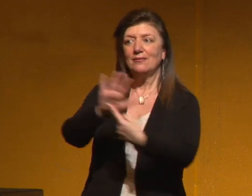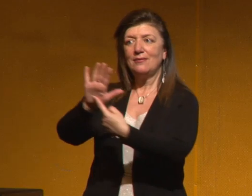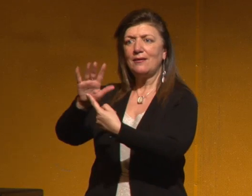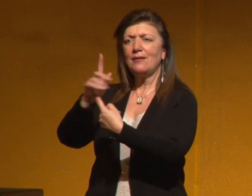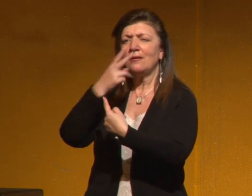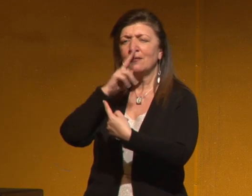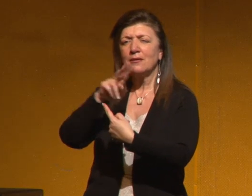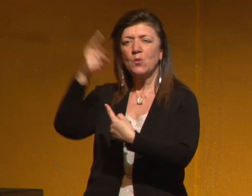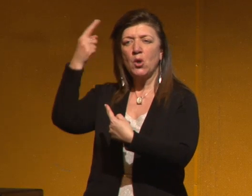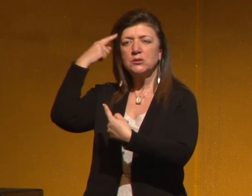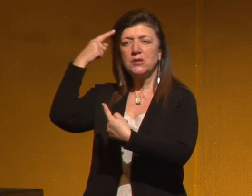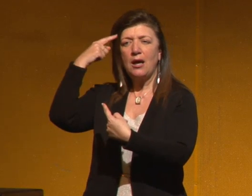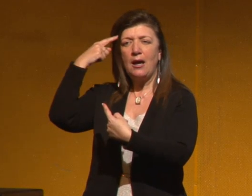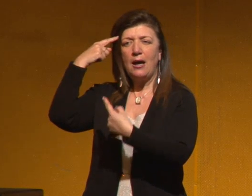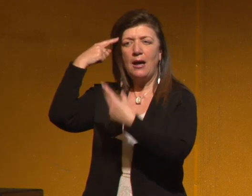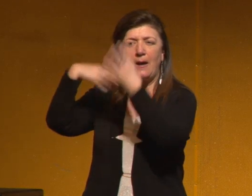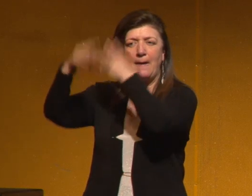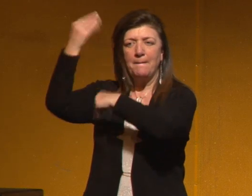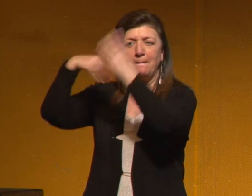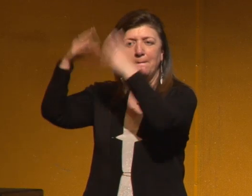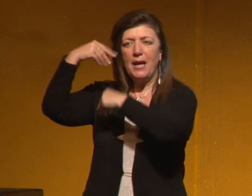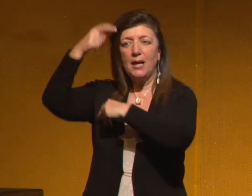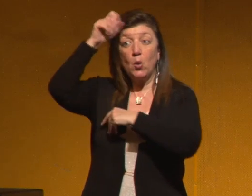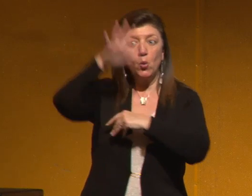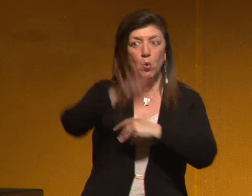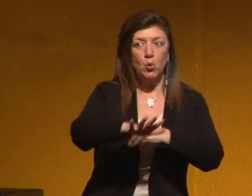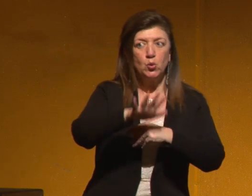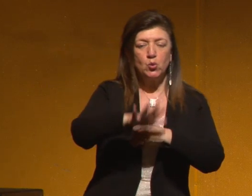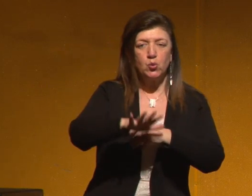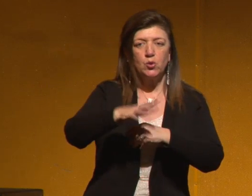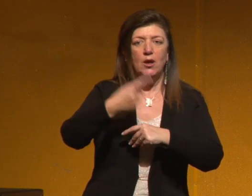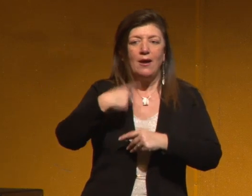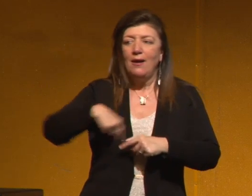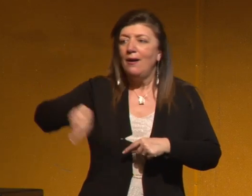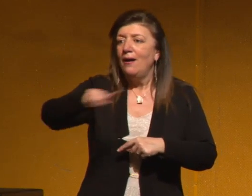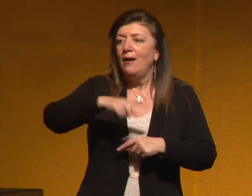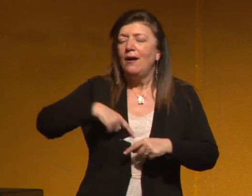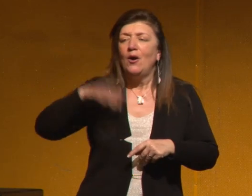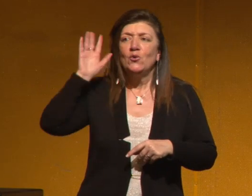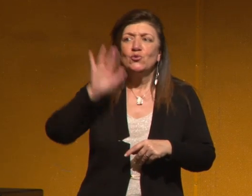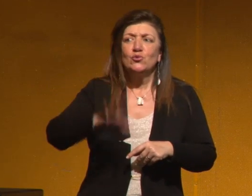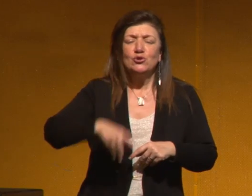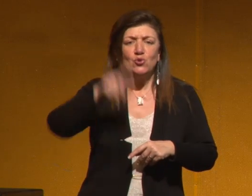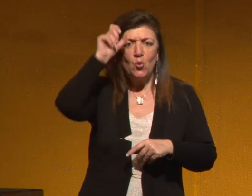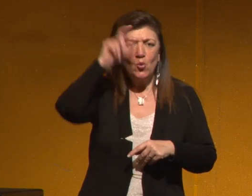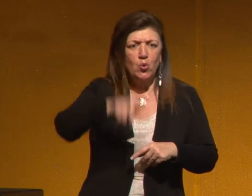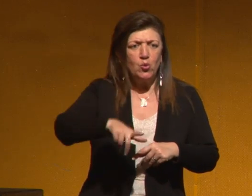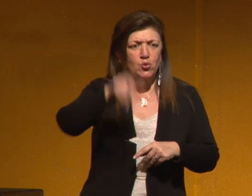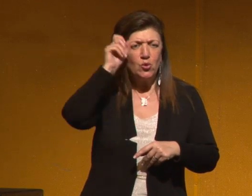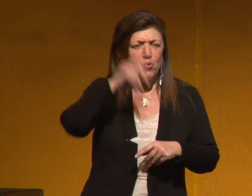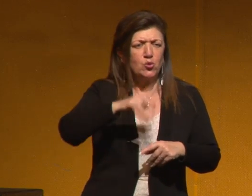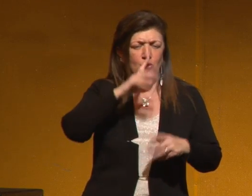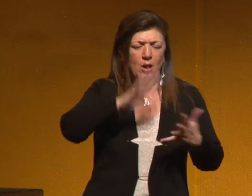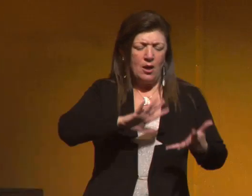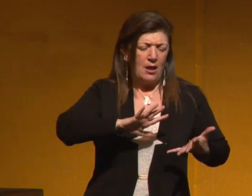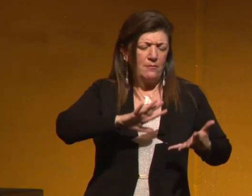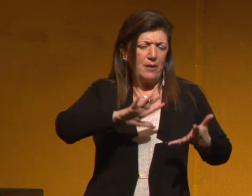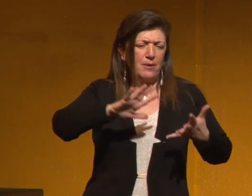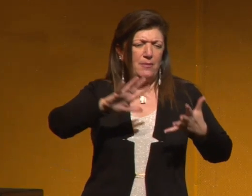e nonostante la cultura sia soggetta al giorno per giorno a cambiamenti molto veloci